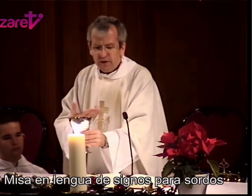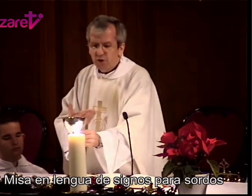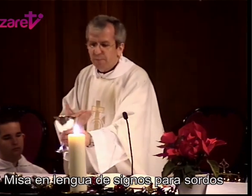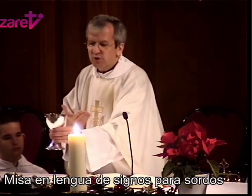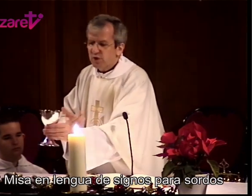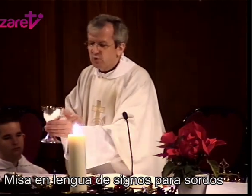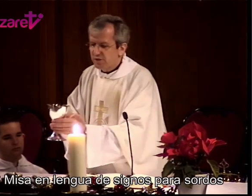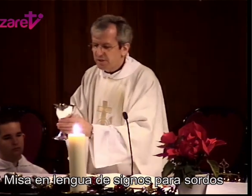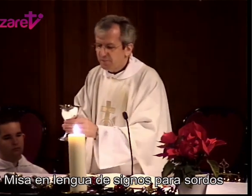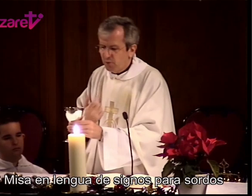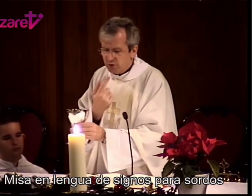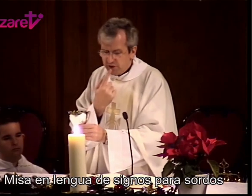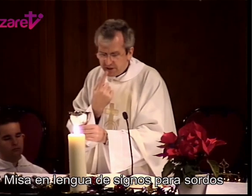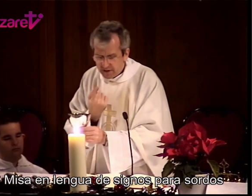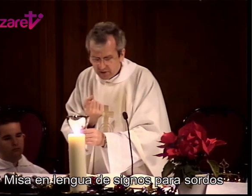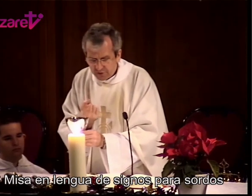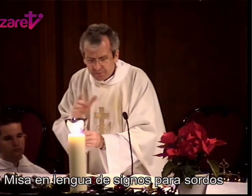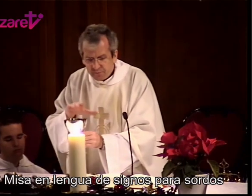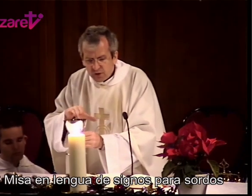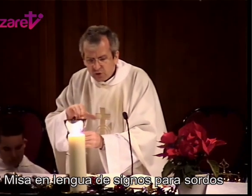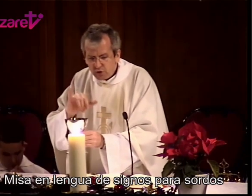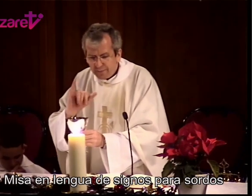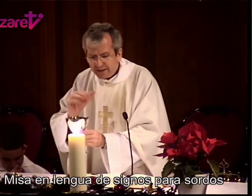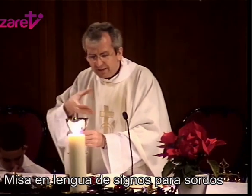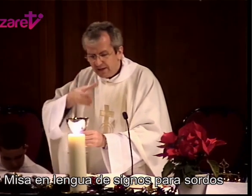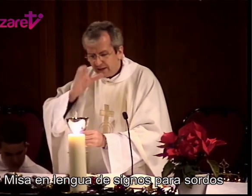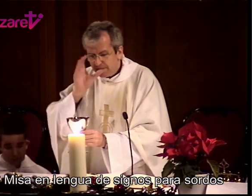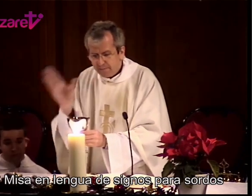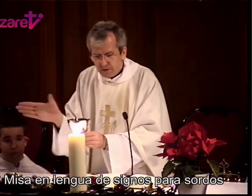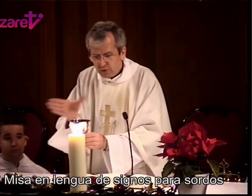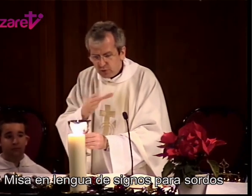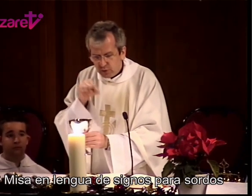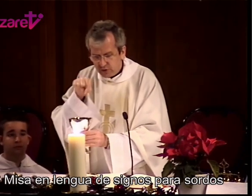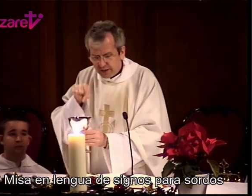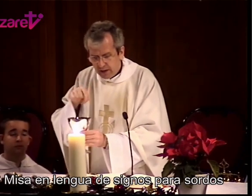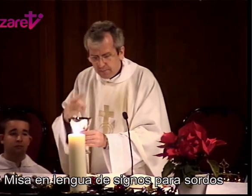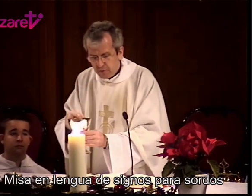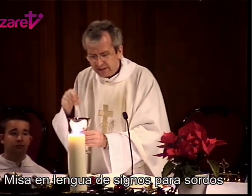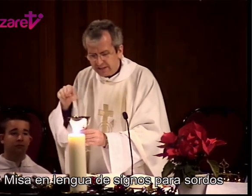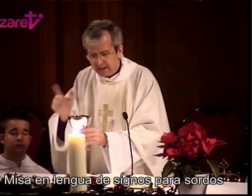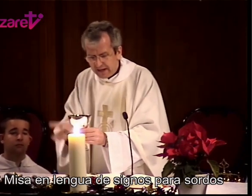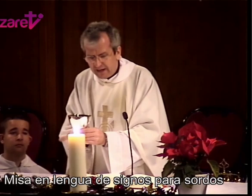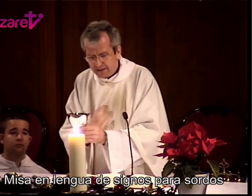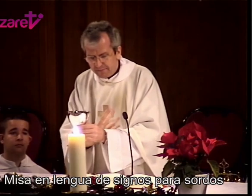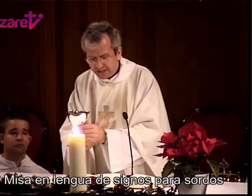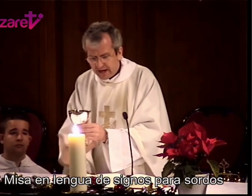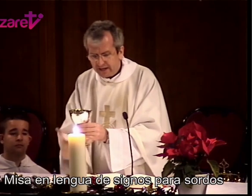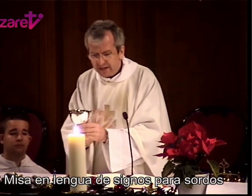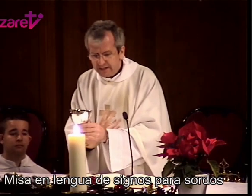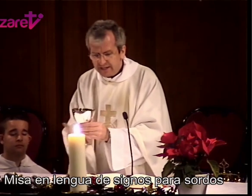lo pasó a sus discípulos diciendo: tomad y bebed todos de él, porque este es el cáliz de mi sangre, sangre